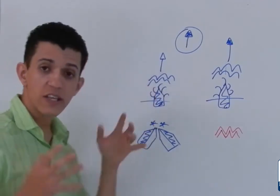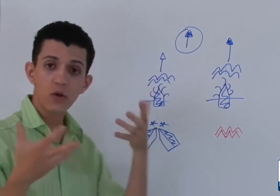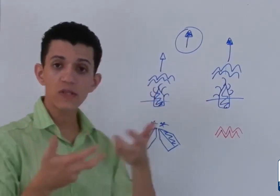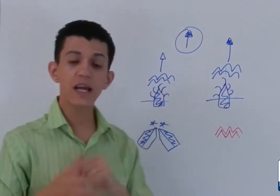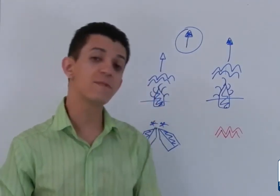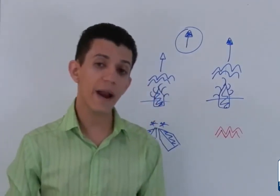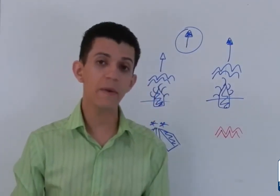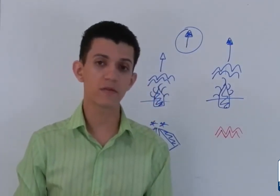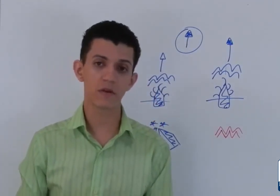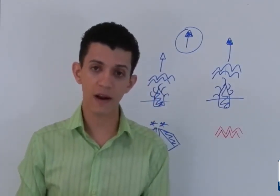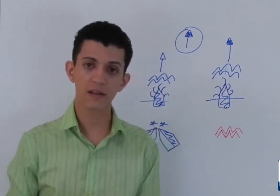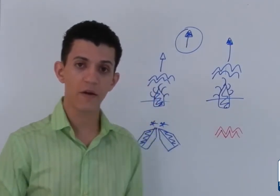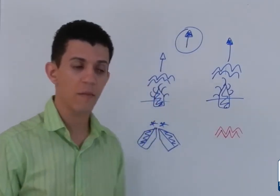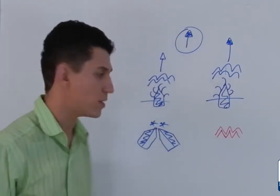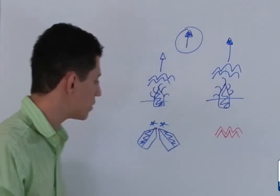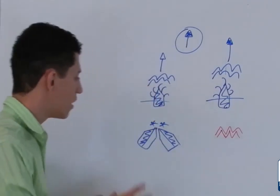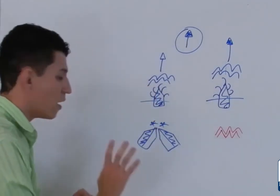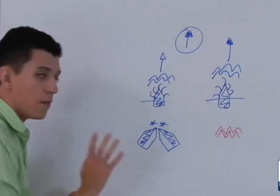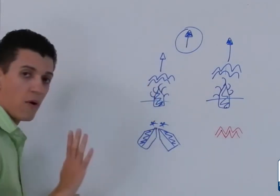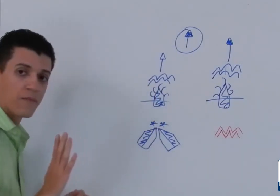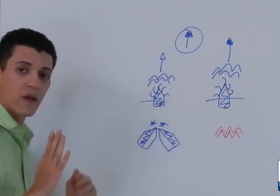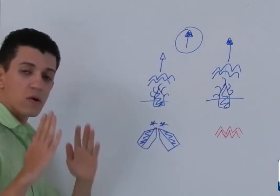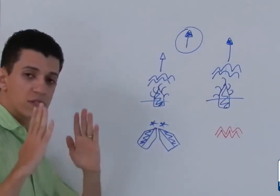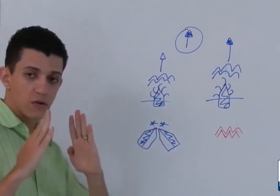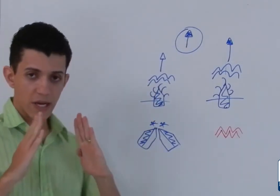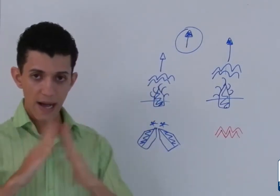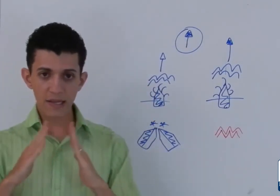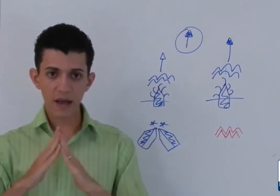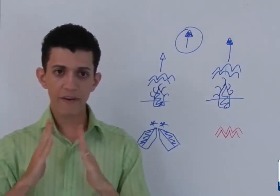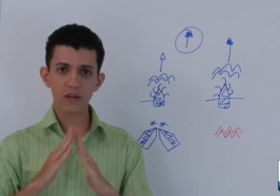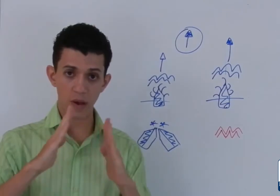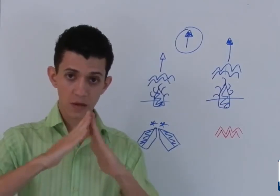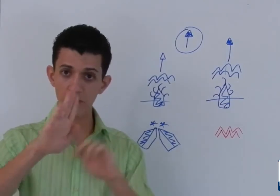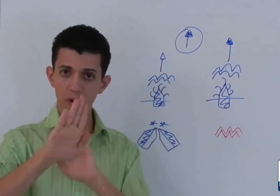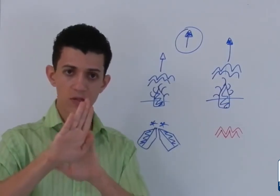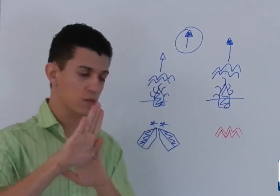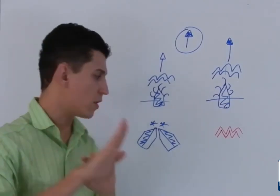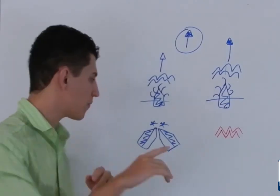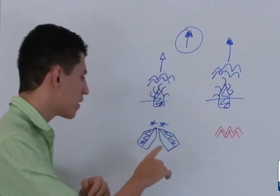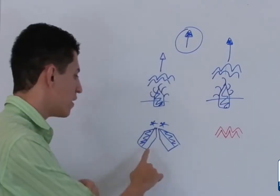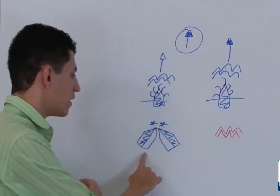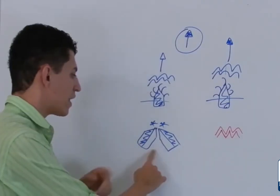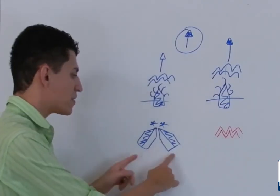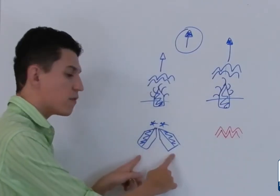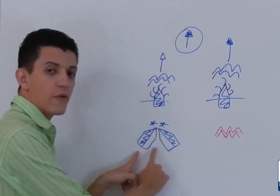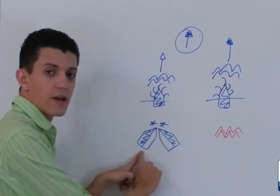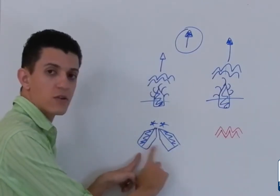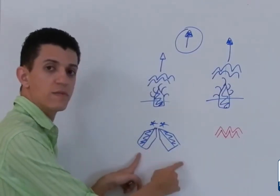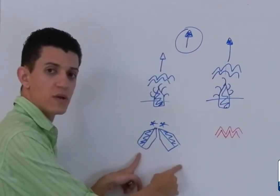gente tem todos aqueles parâmetros que eu falei anteriormente. Bom, o sinal de casa é feito com essa configuração de mão. Temos a configuração de mão